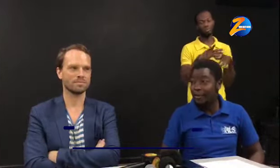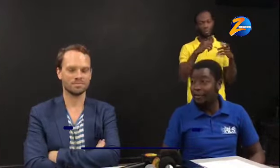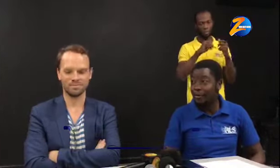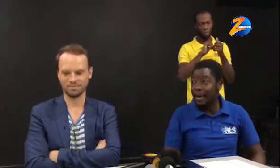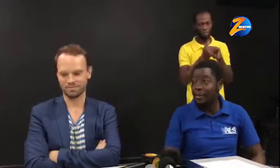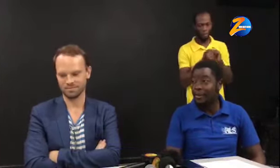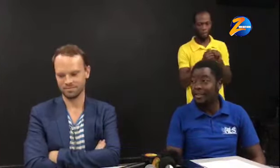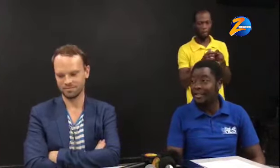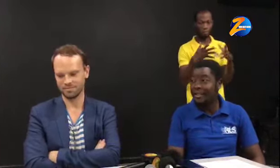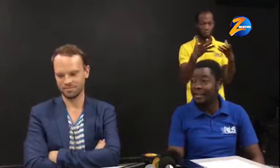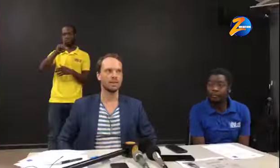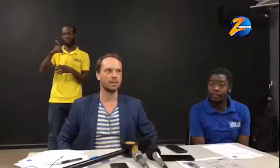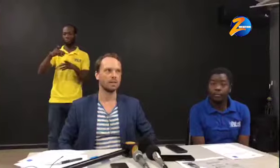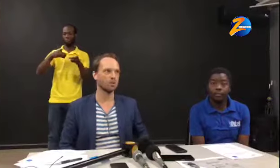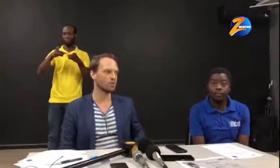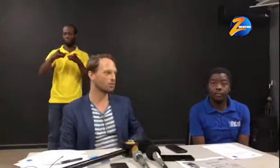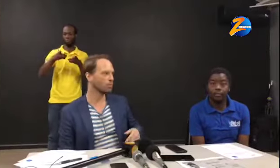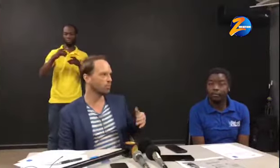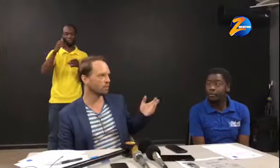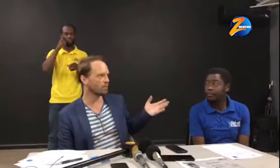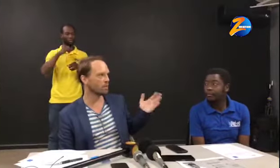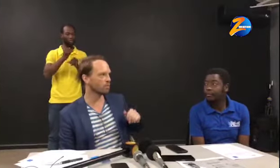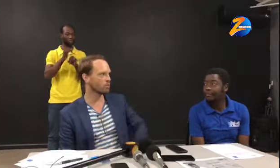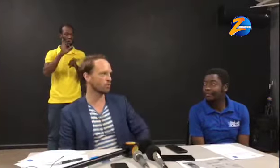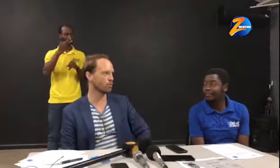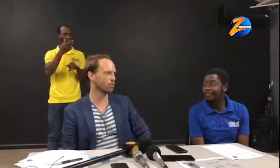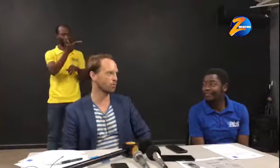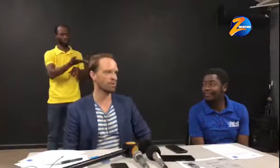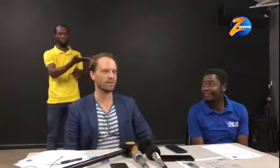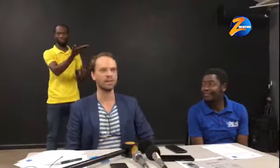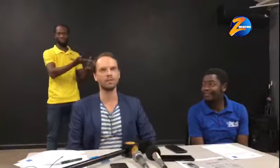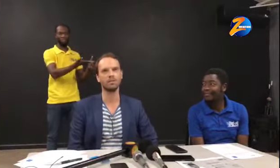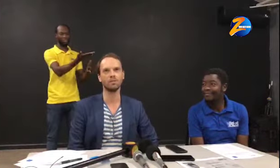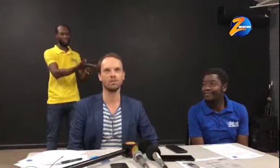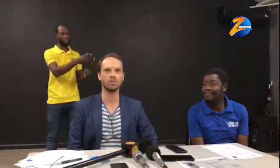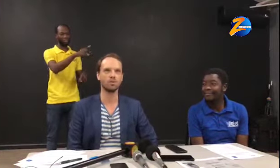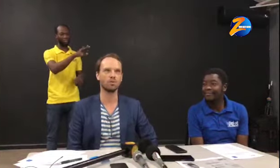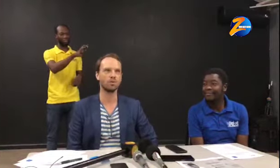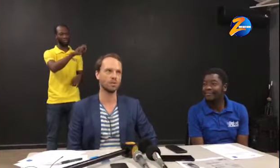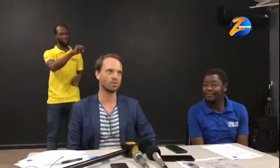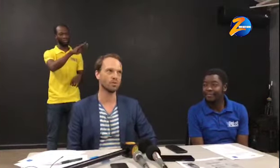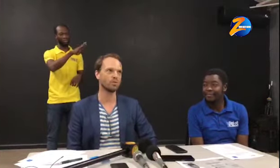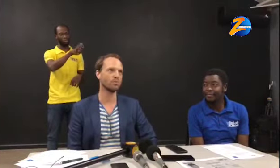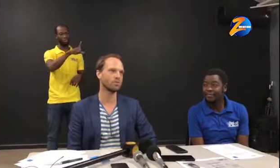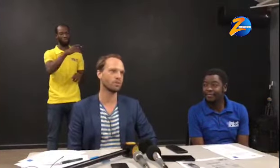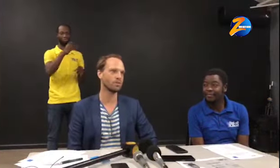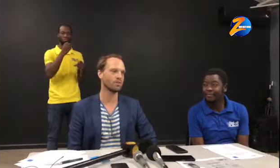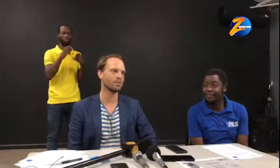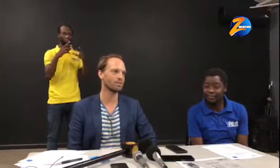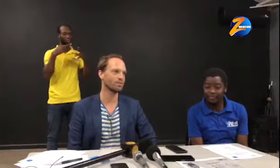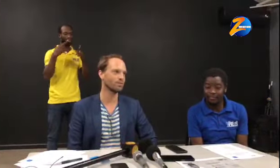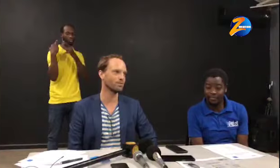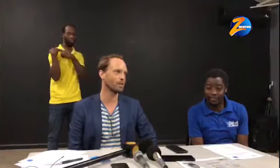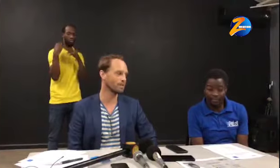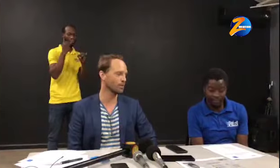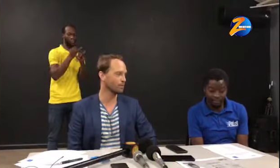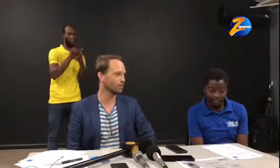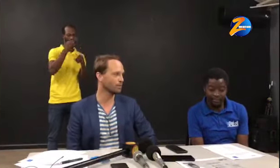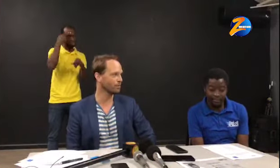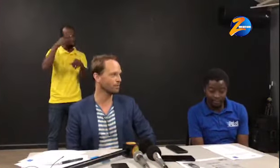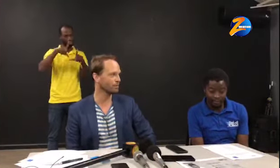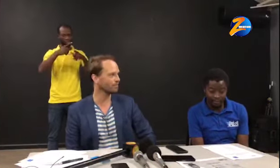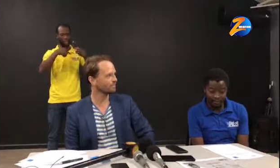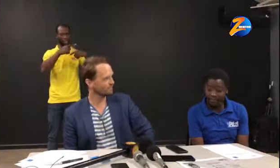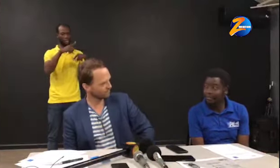ça que nous l'ajoutons. Par ce partenariat, l'Institut haïtien en langue des signes et l'Institut français d'Haïti entendent contribuer à la formation des